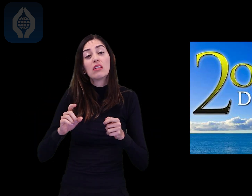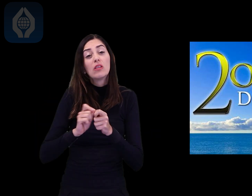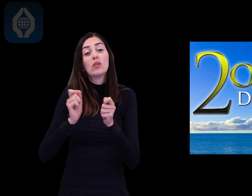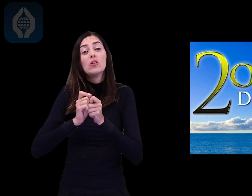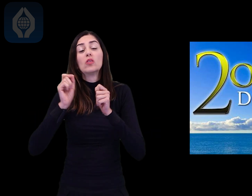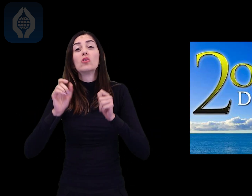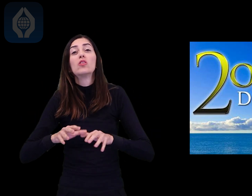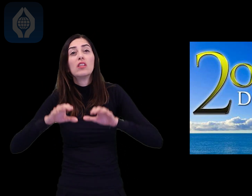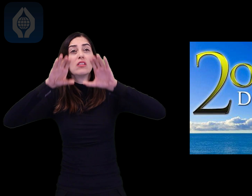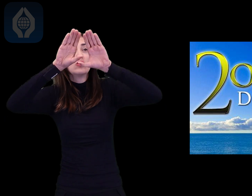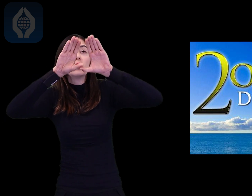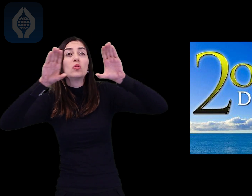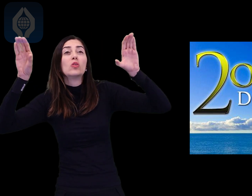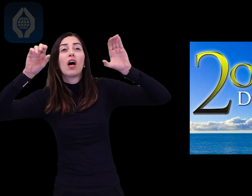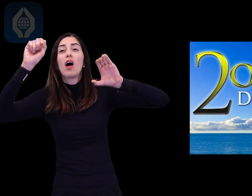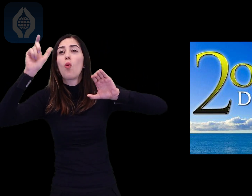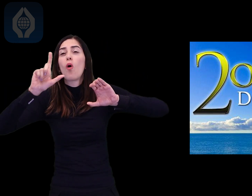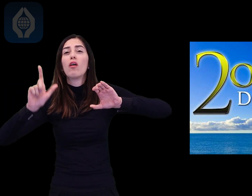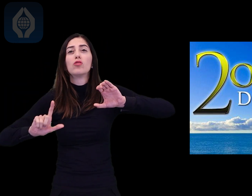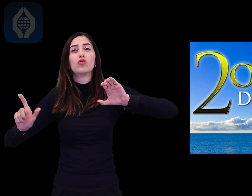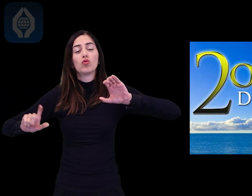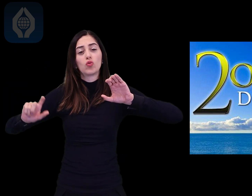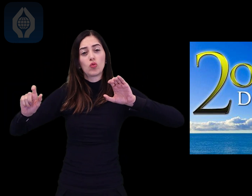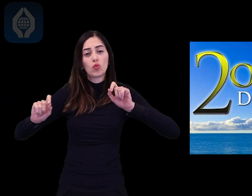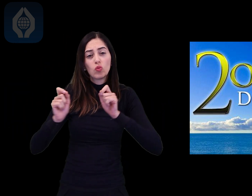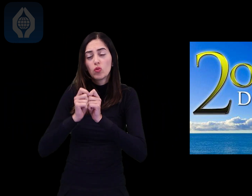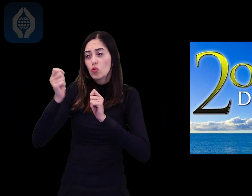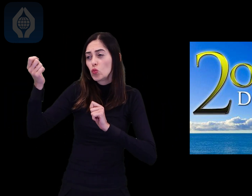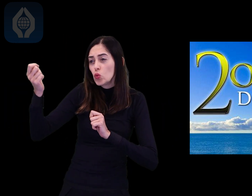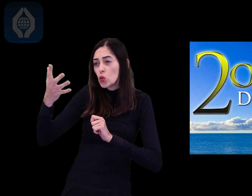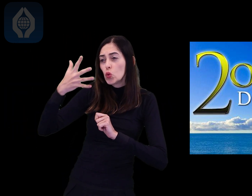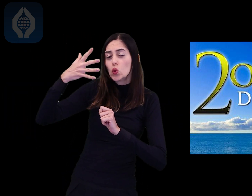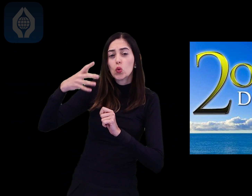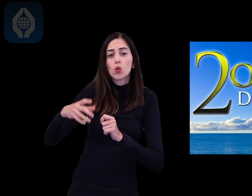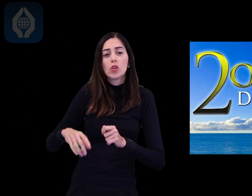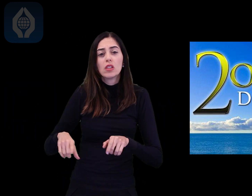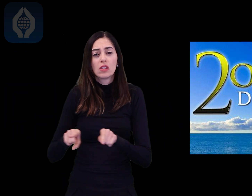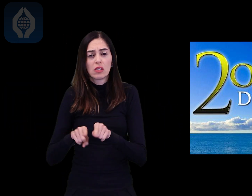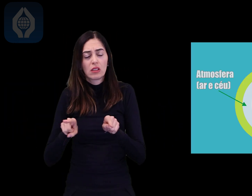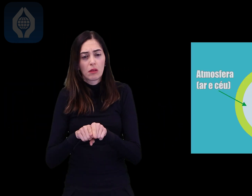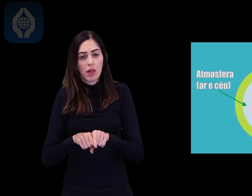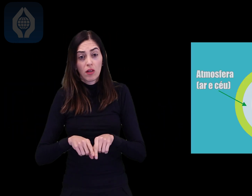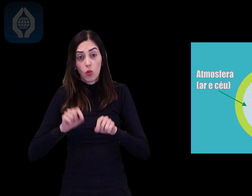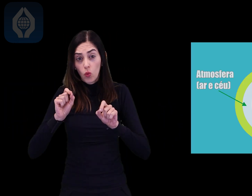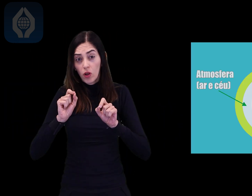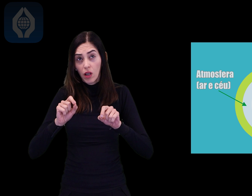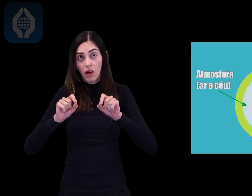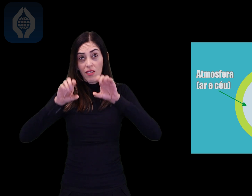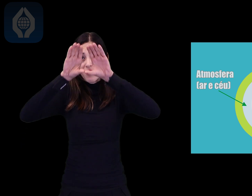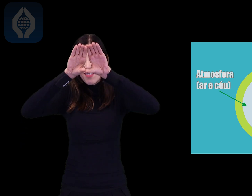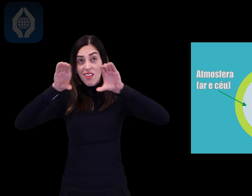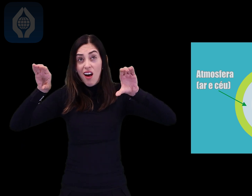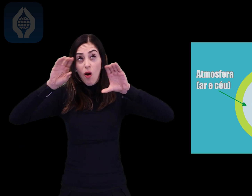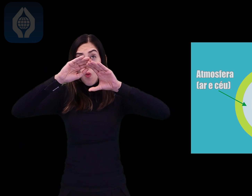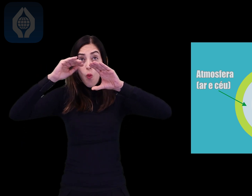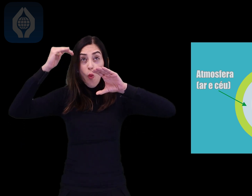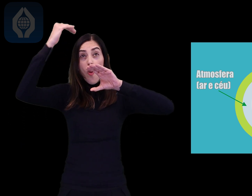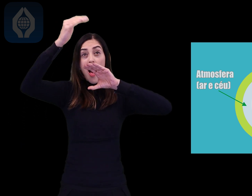colocou uma boa parte da água que estava sobre a terra acima do céu, provavelmente em forma de uma cobertura de neblina ou